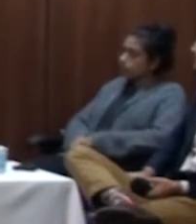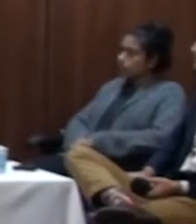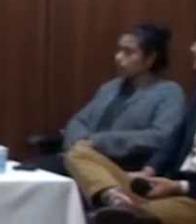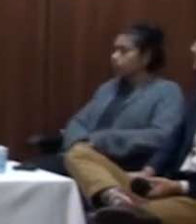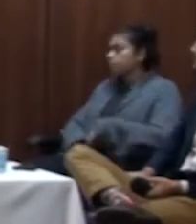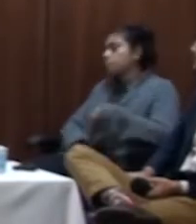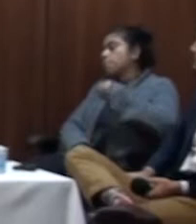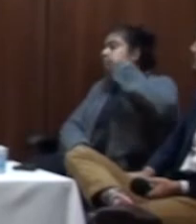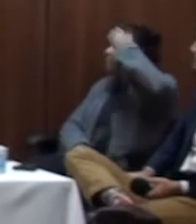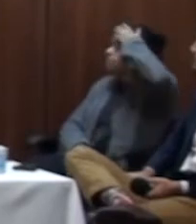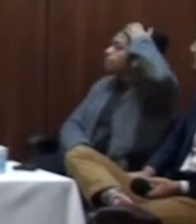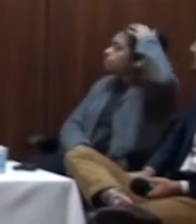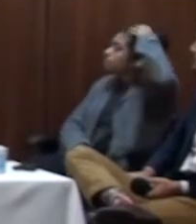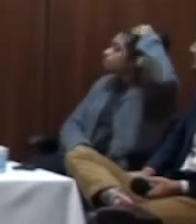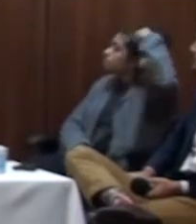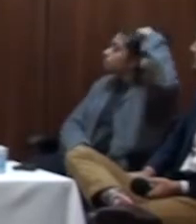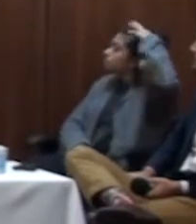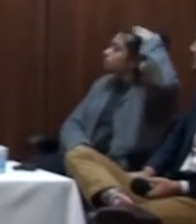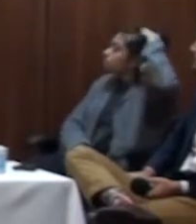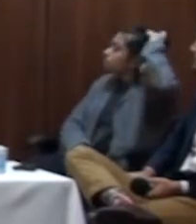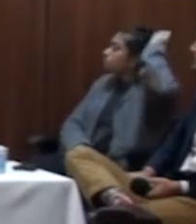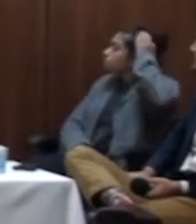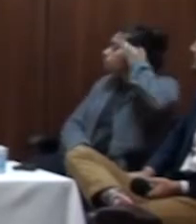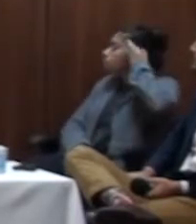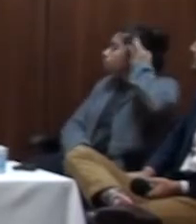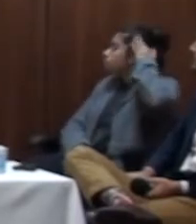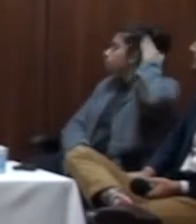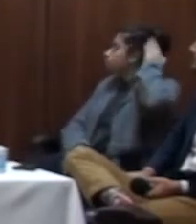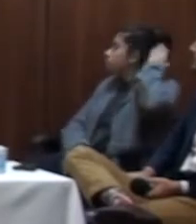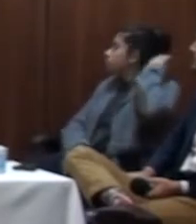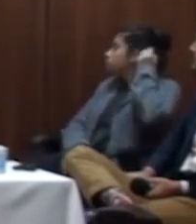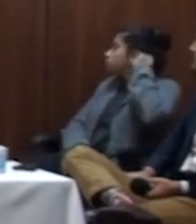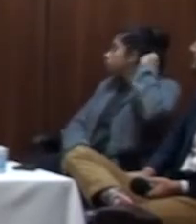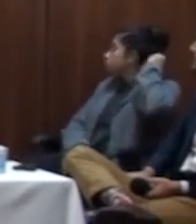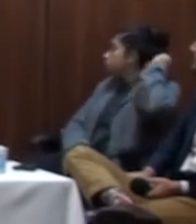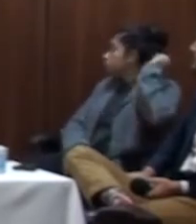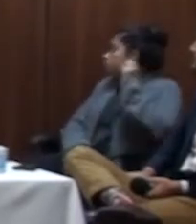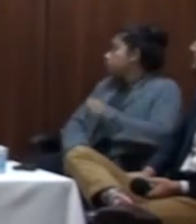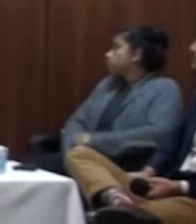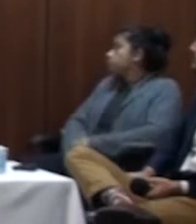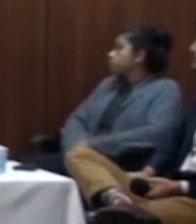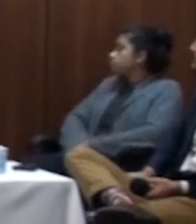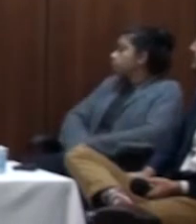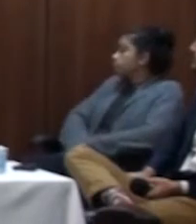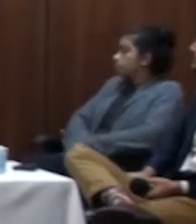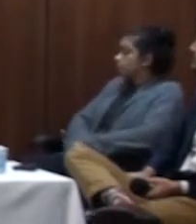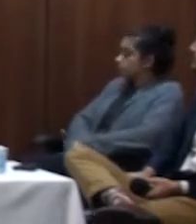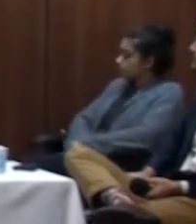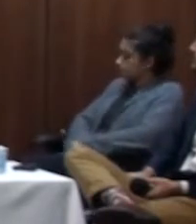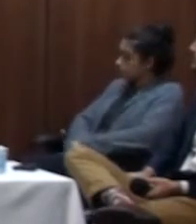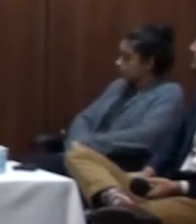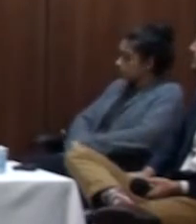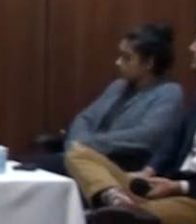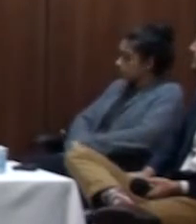anos depois. Os complementares sobre gônadas e caracteres secundários continuaram a título experimental, assim como